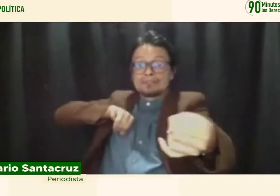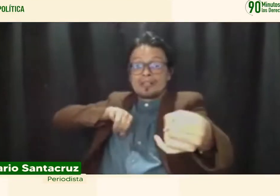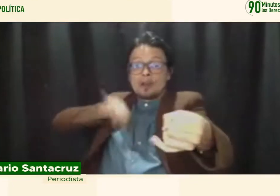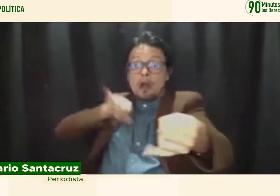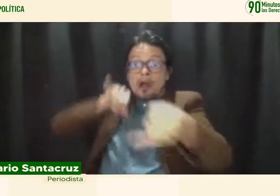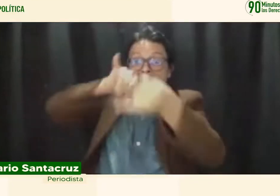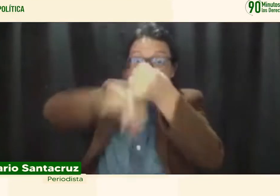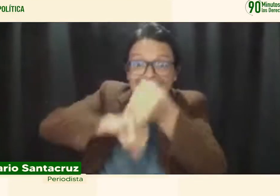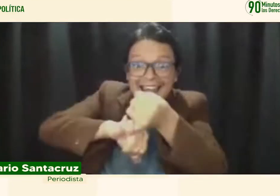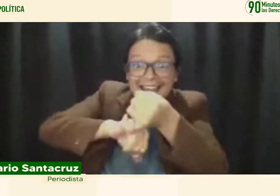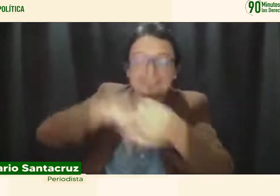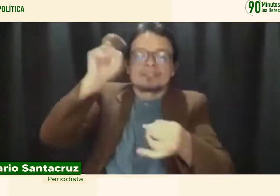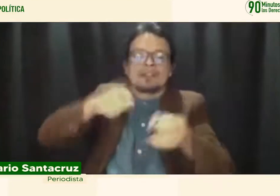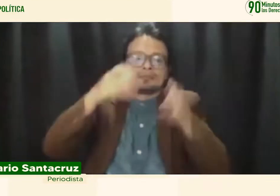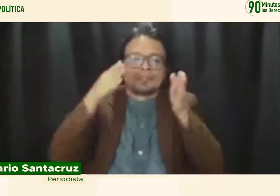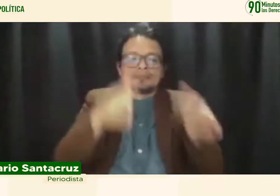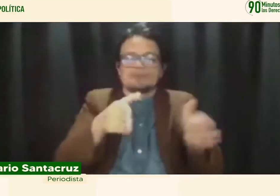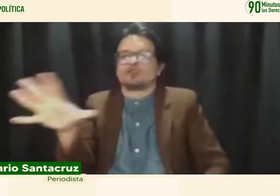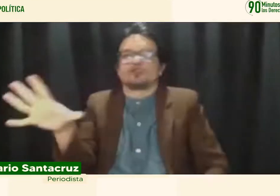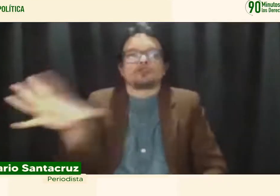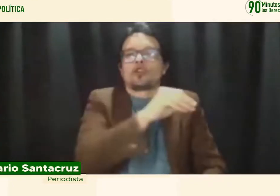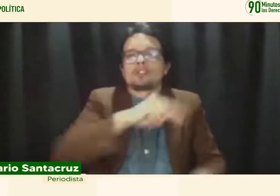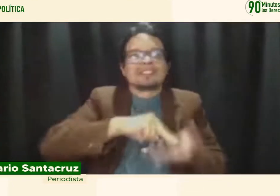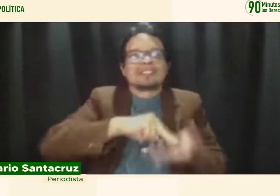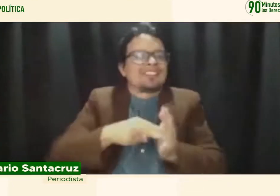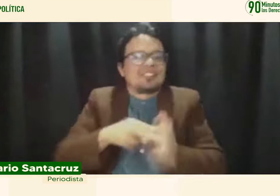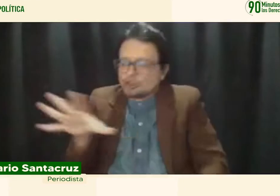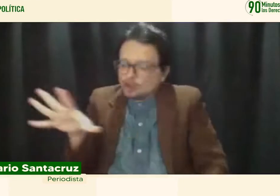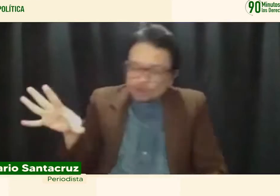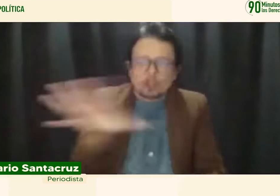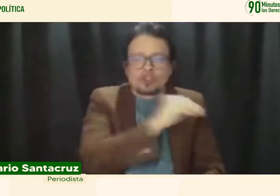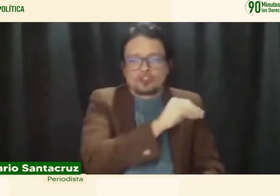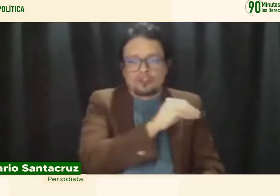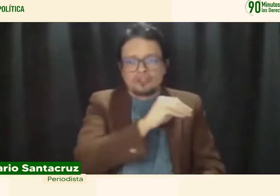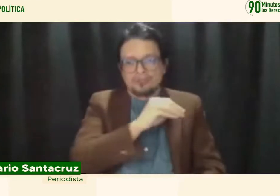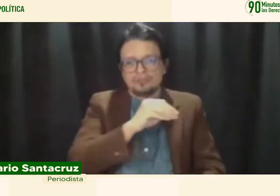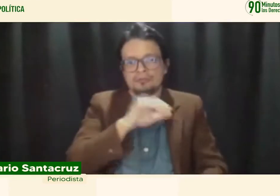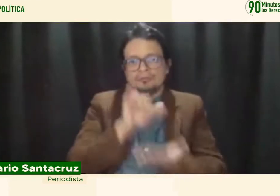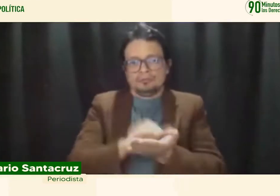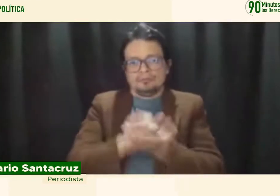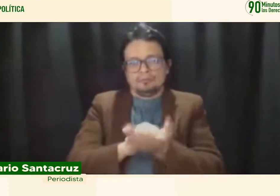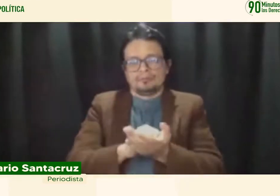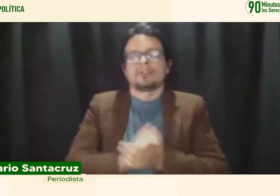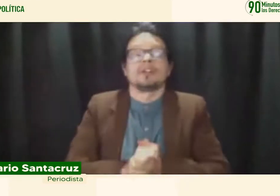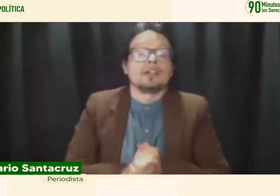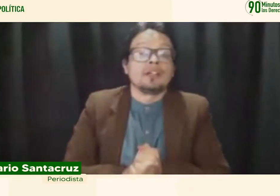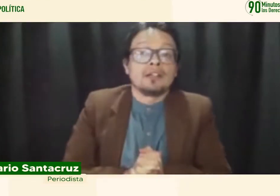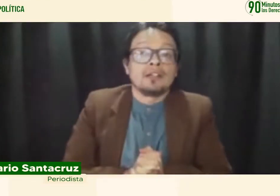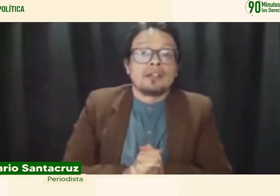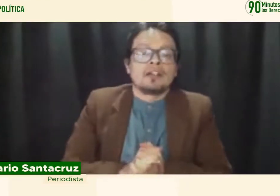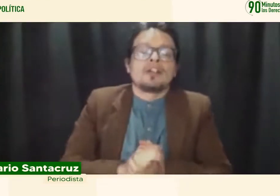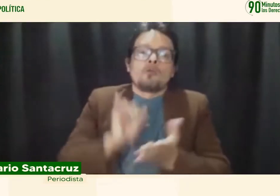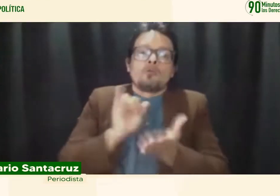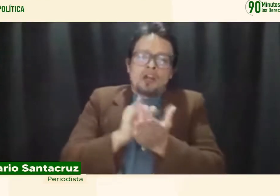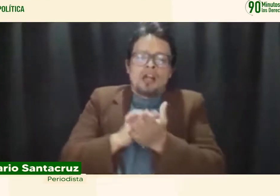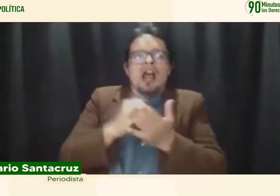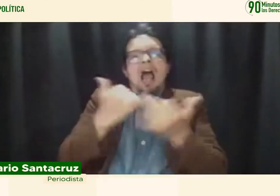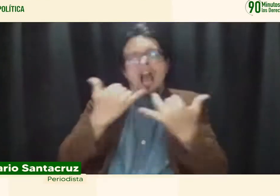es importante que el gobierno responda a estas necesidades está la responsabilidad del gobierno estar siempre enfocado hacia